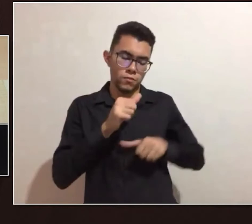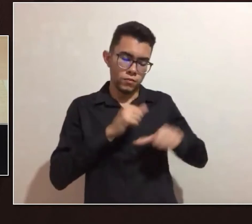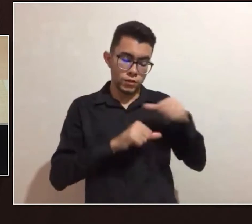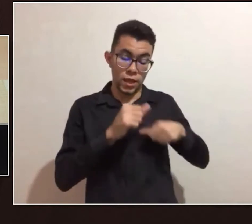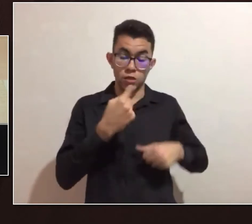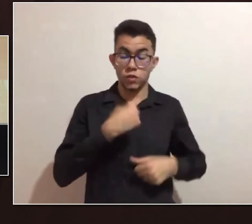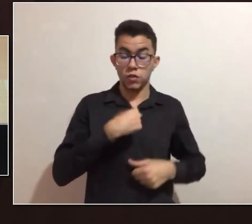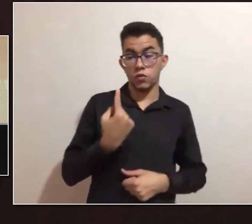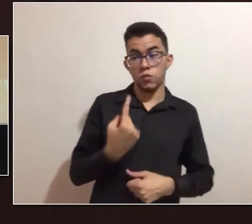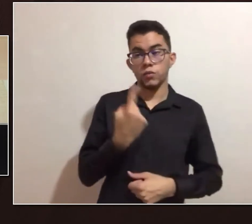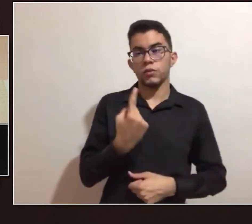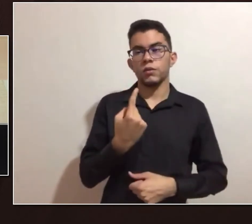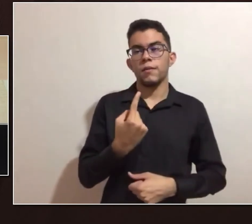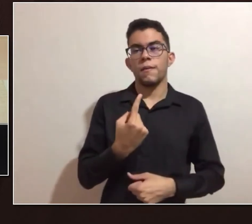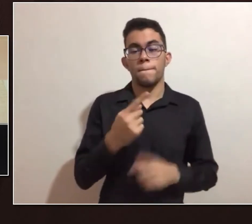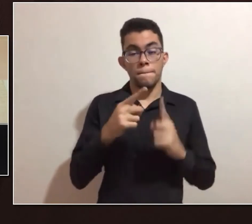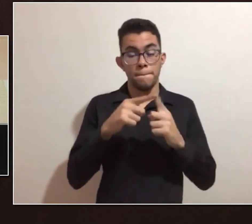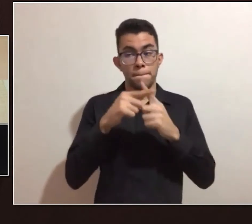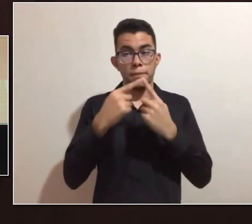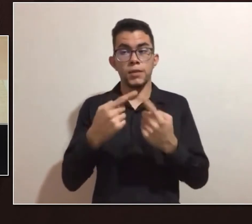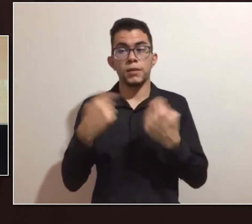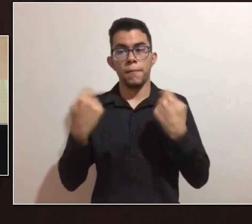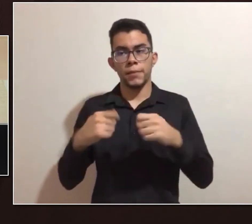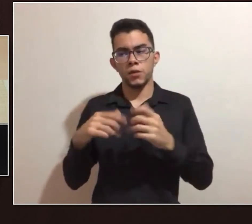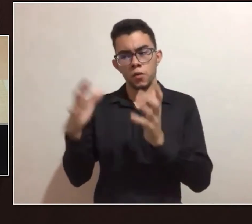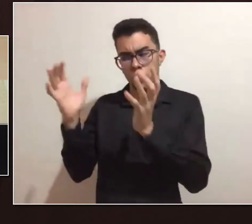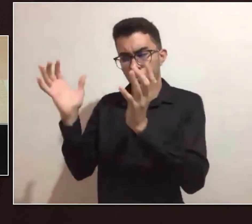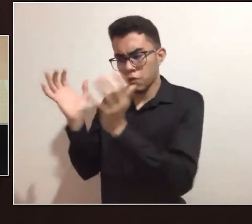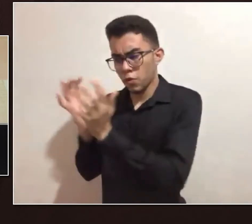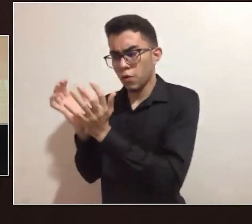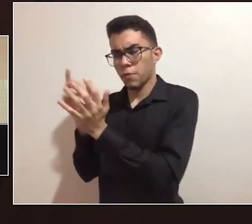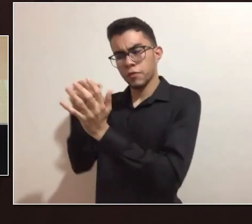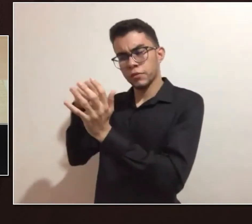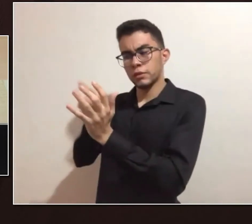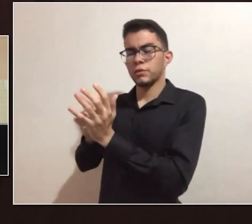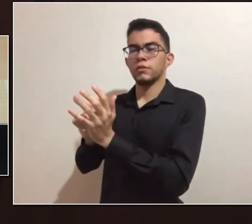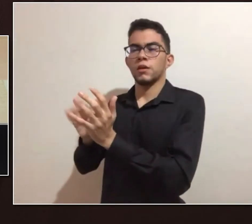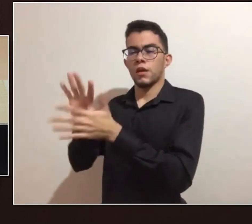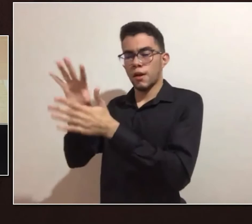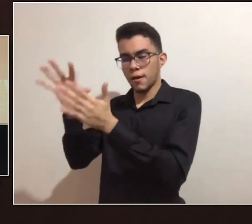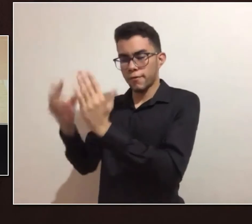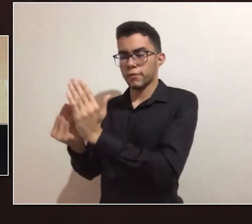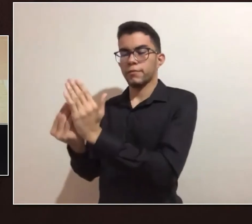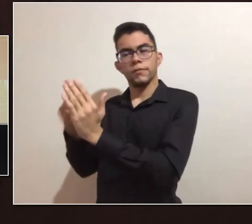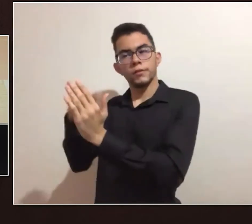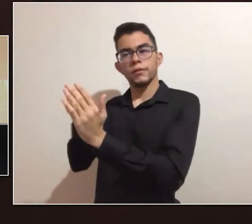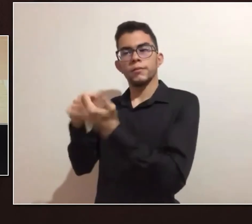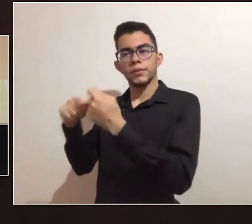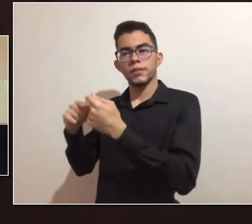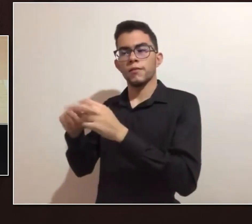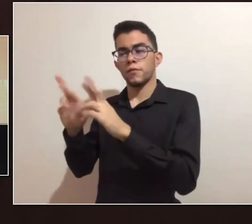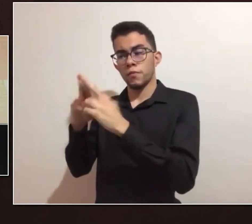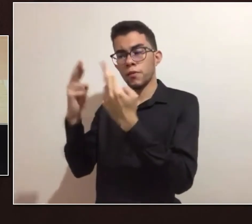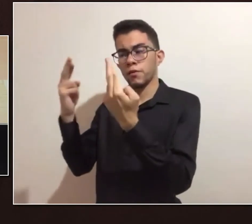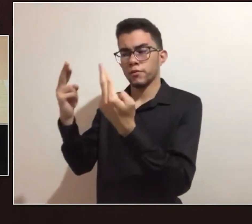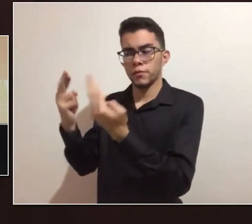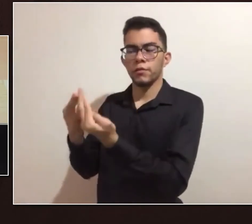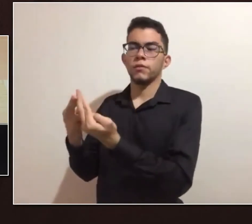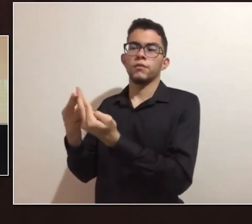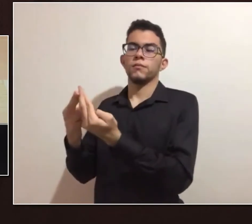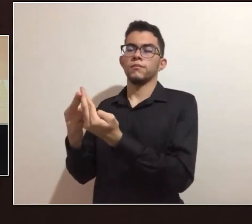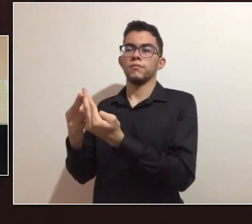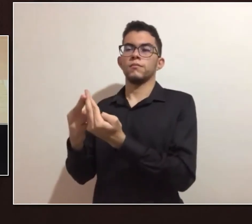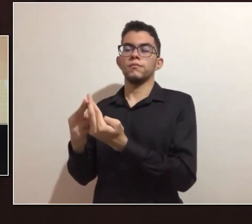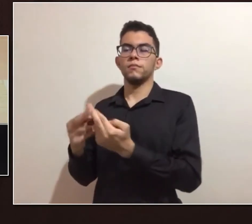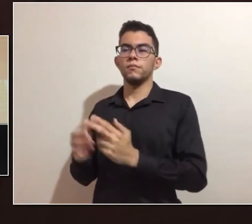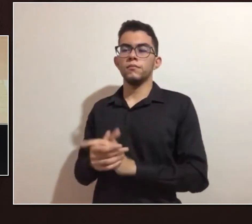mas a questão da igreja. Então, eles precisavam se reunir, não é isso? Por isso